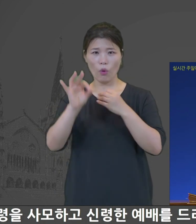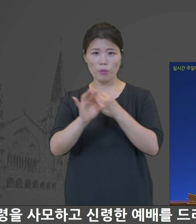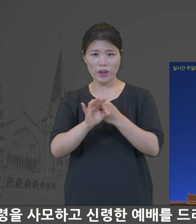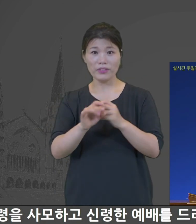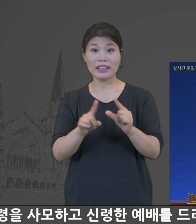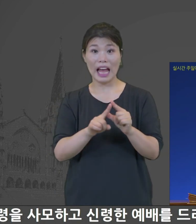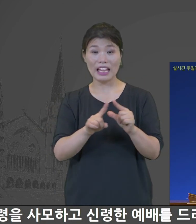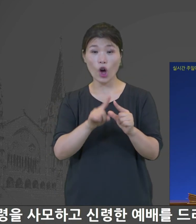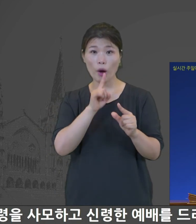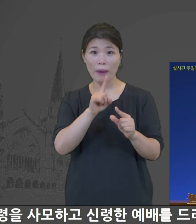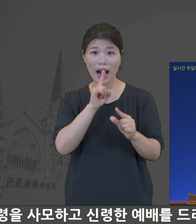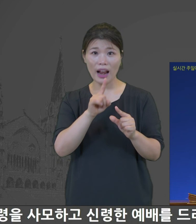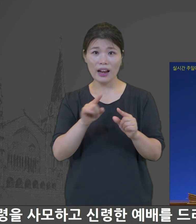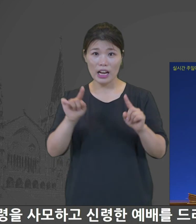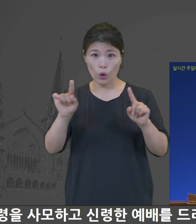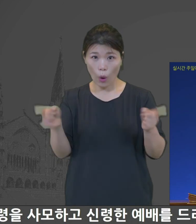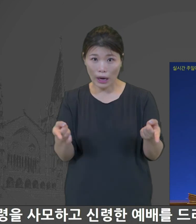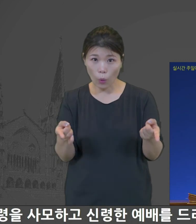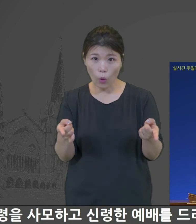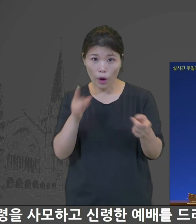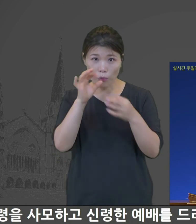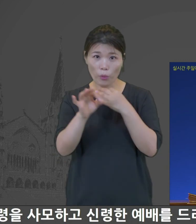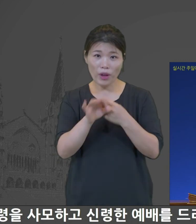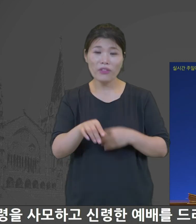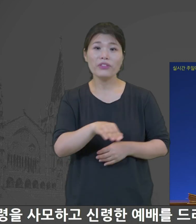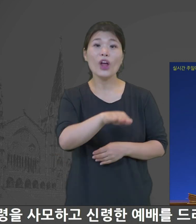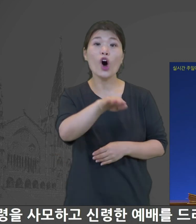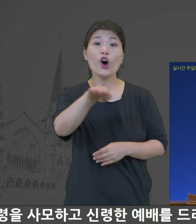있는데 5절 괄호 속이에요. 너희는